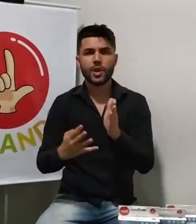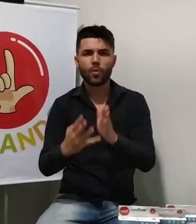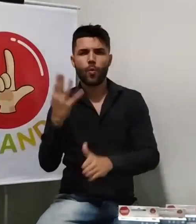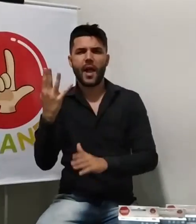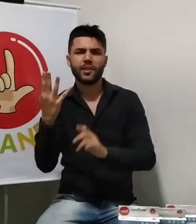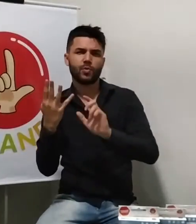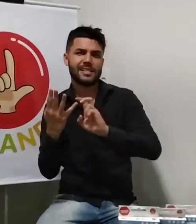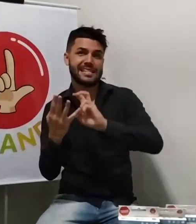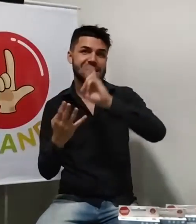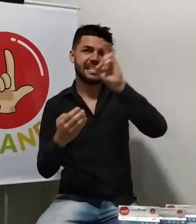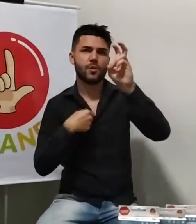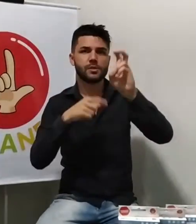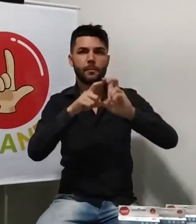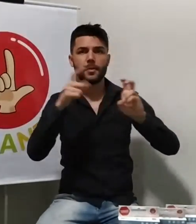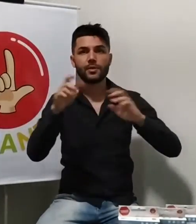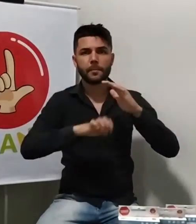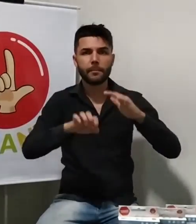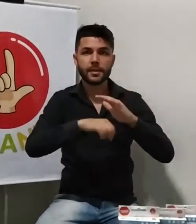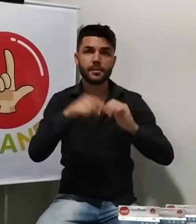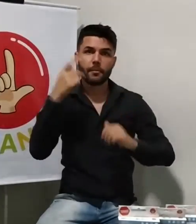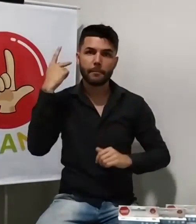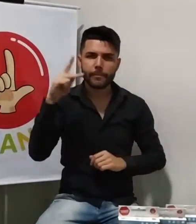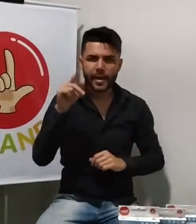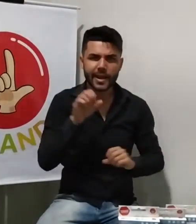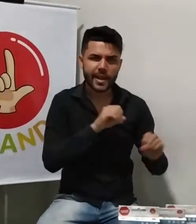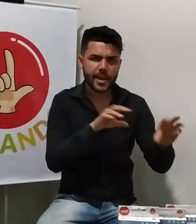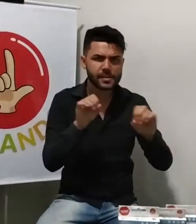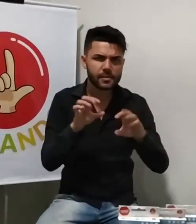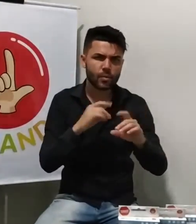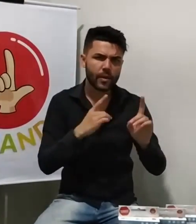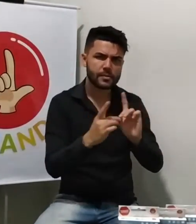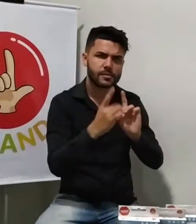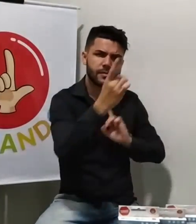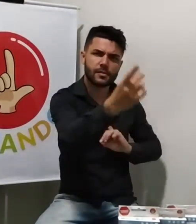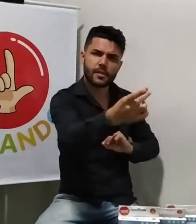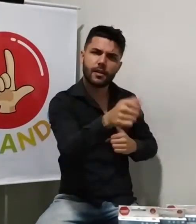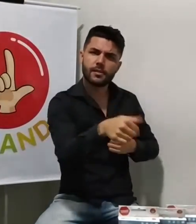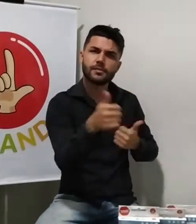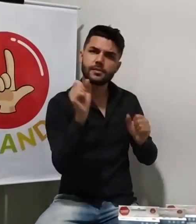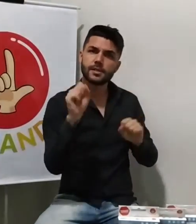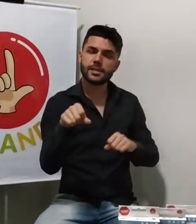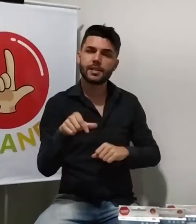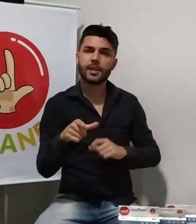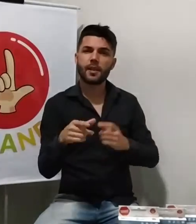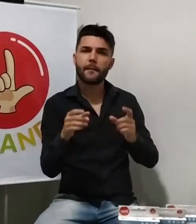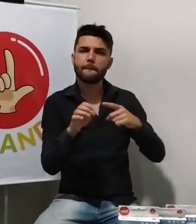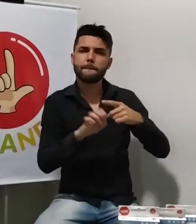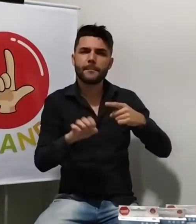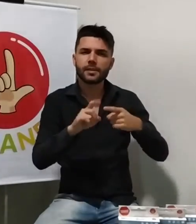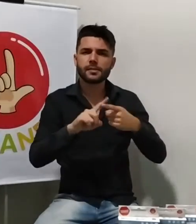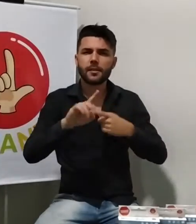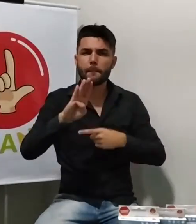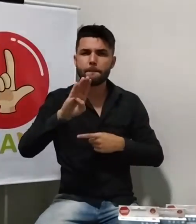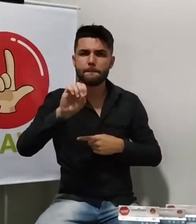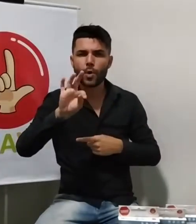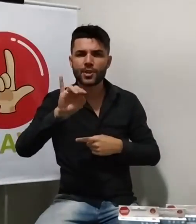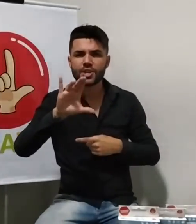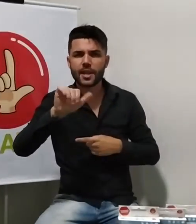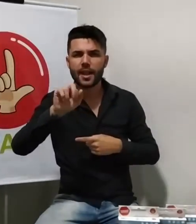uma palavra do presidente para todo mundo toda segunda-feira, ou fazer um YouTube interno. Então, tem vários clientes nossos, a TIM mesmo é um grande cliente nosso, que